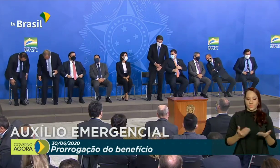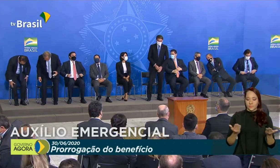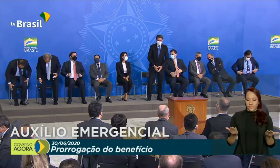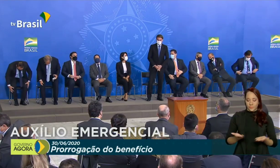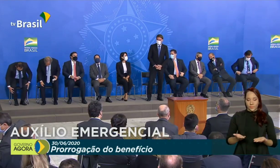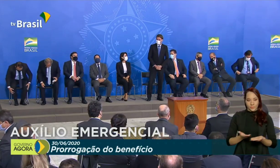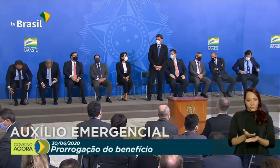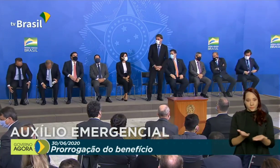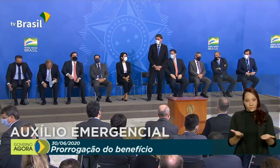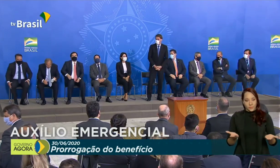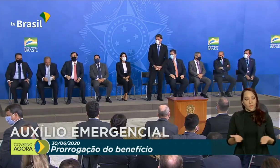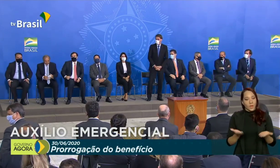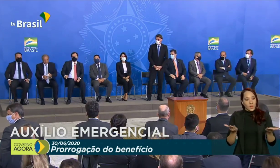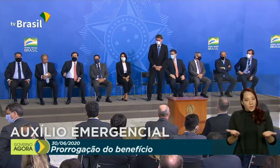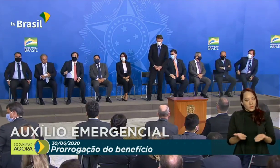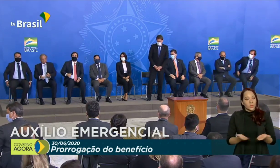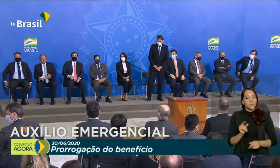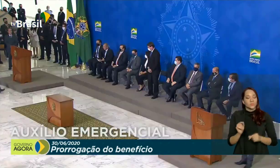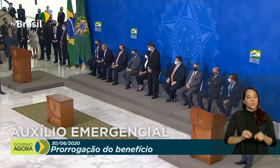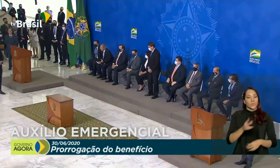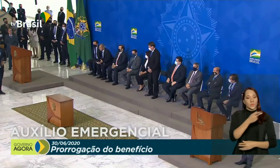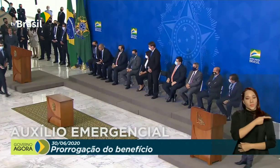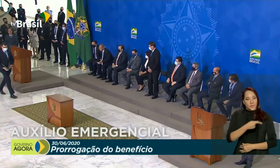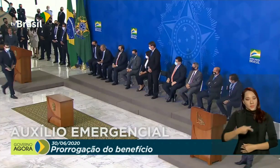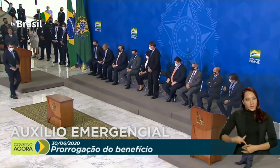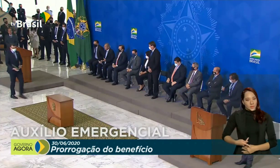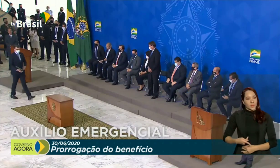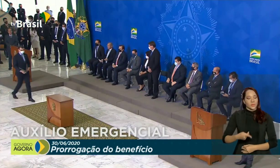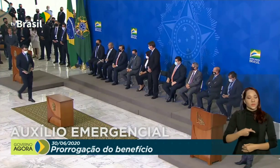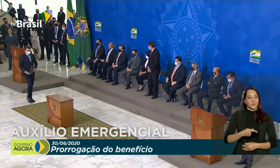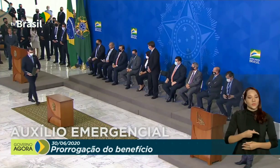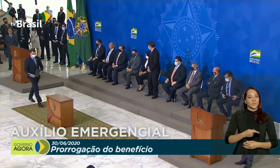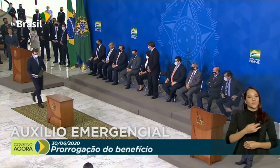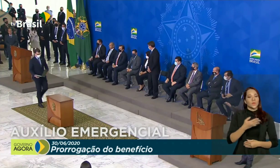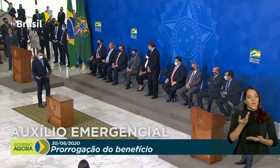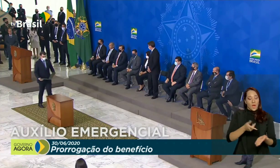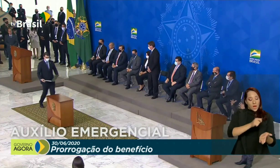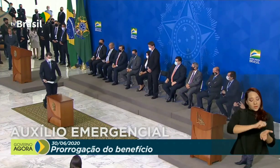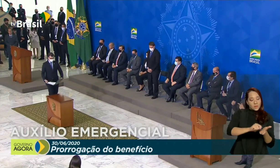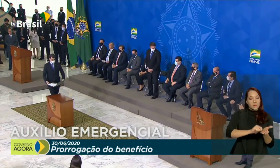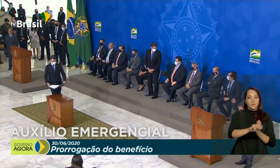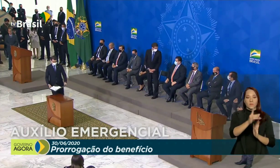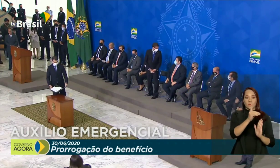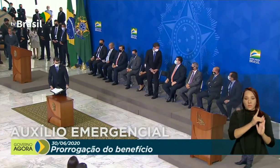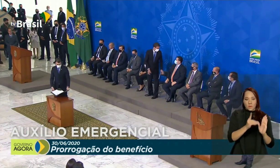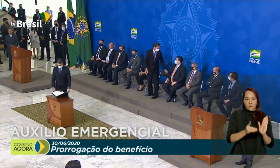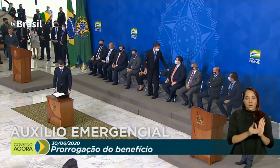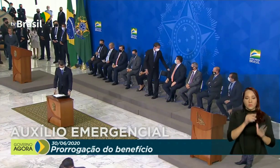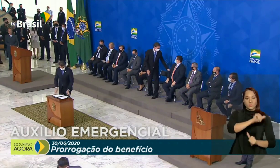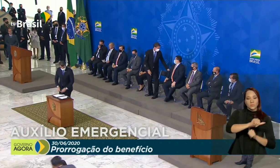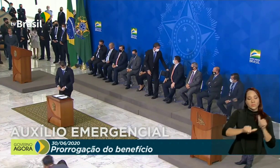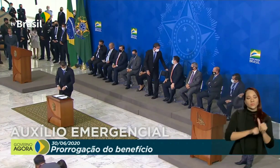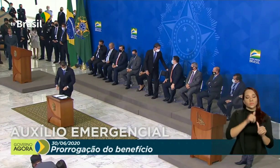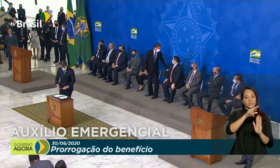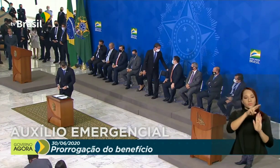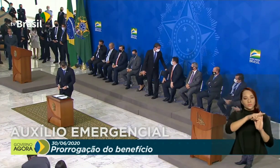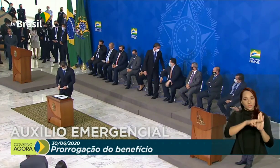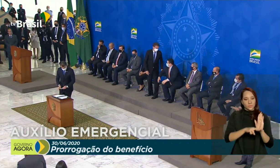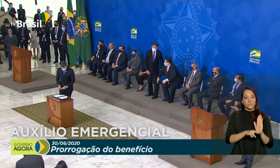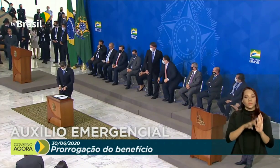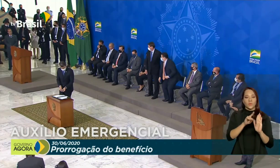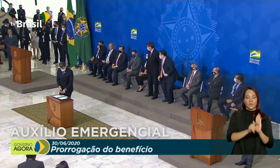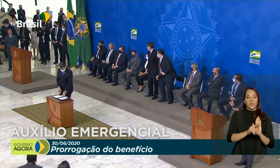Senhoras e senhores, neste momento o presidente da República assina decreto que altera o regulamento